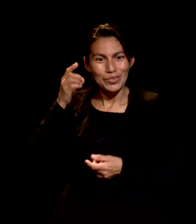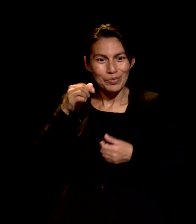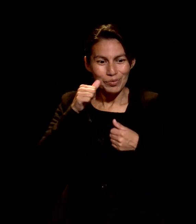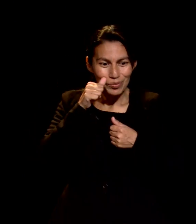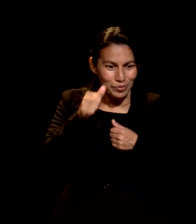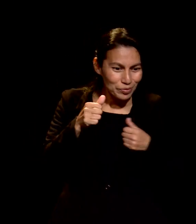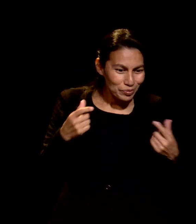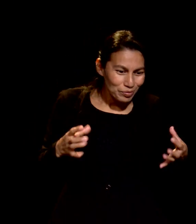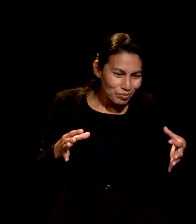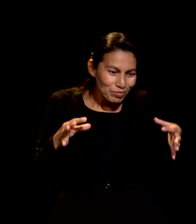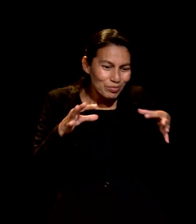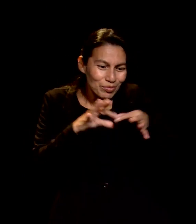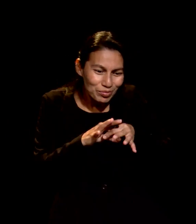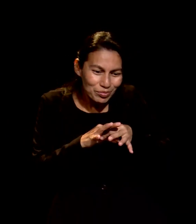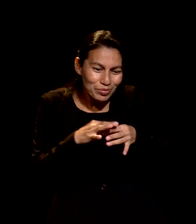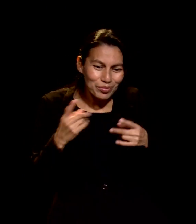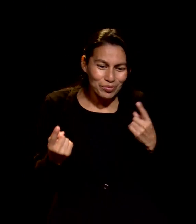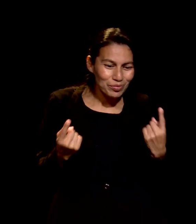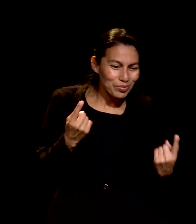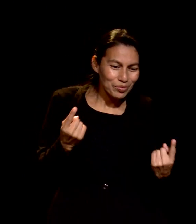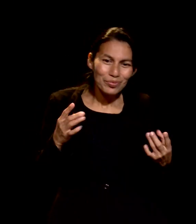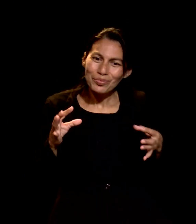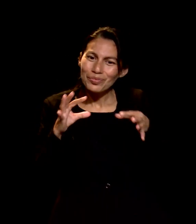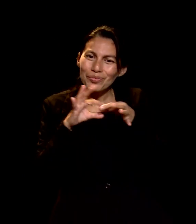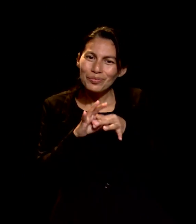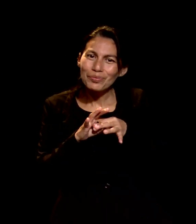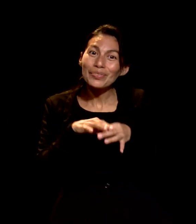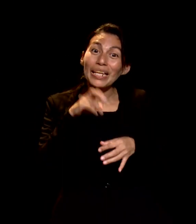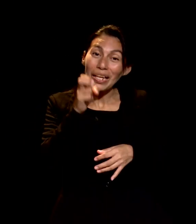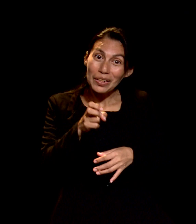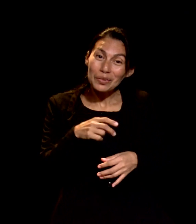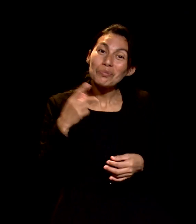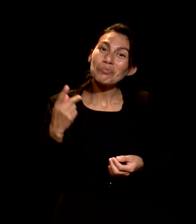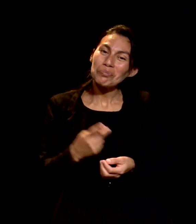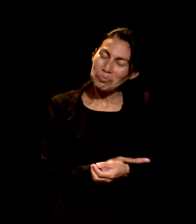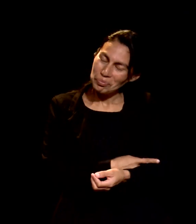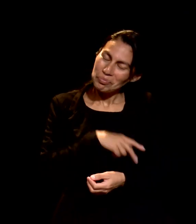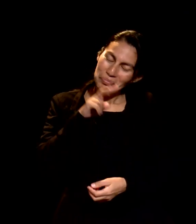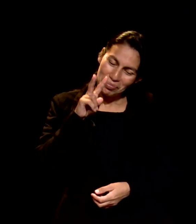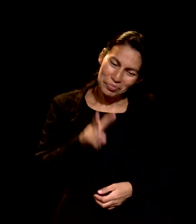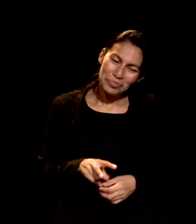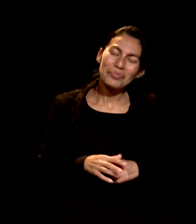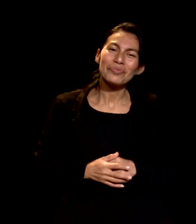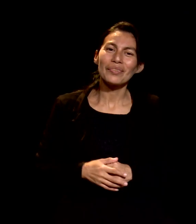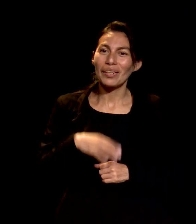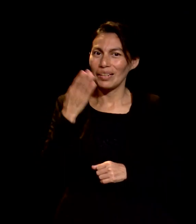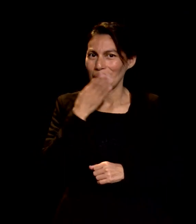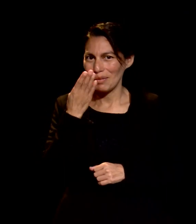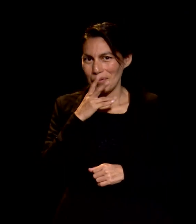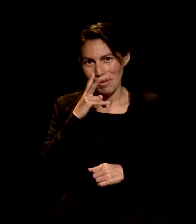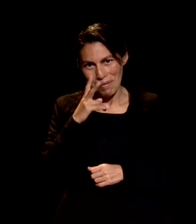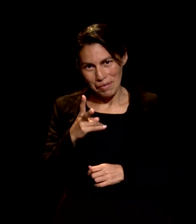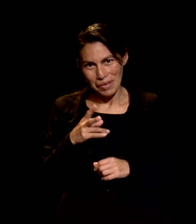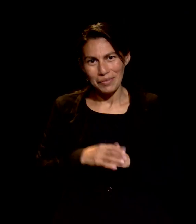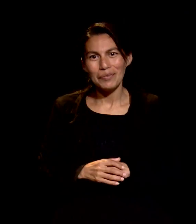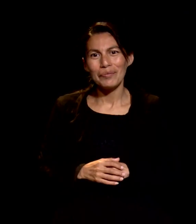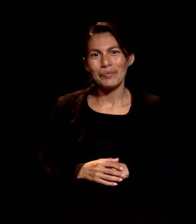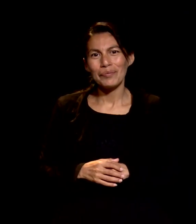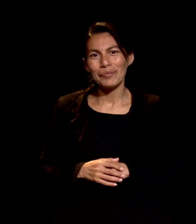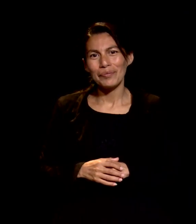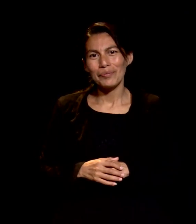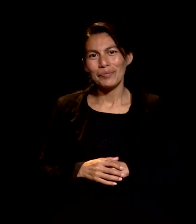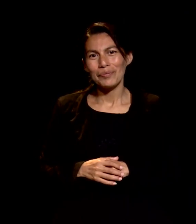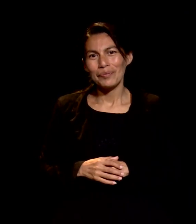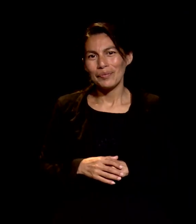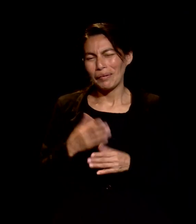comunica con ambas partes y los une y eso pasa bastante en la Biblia yo puedo ver